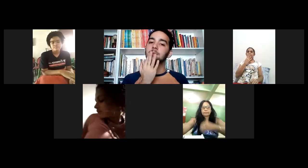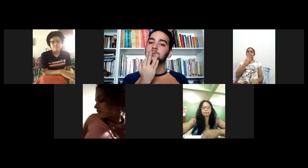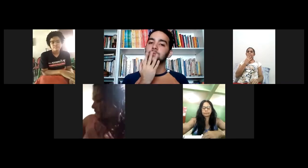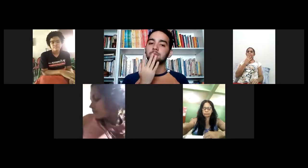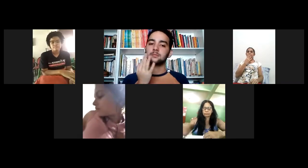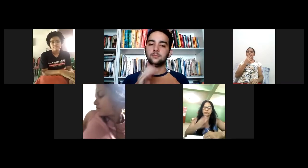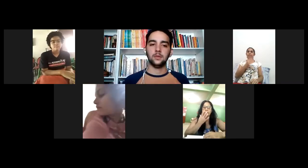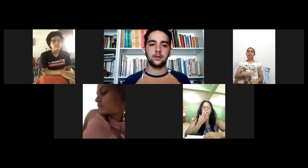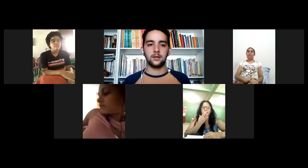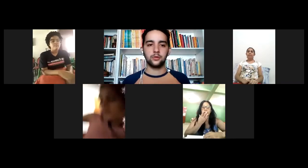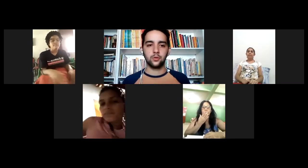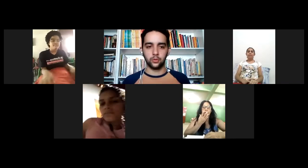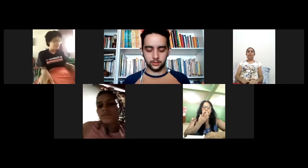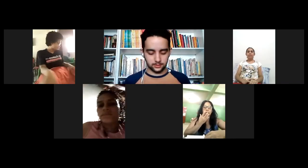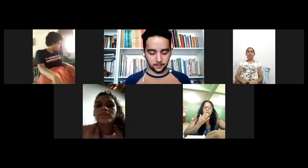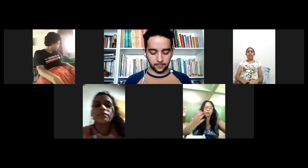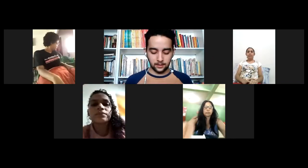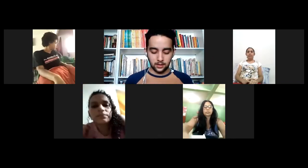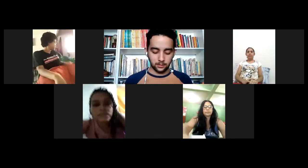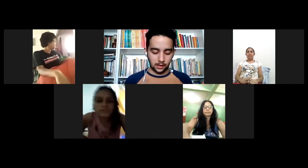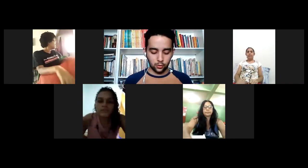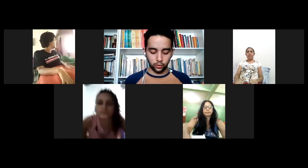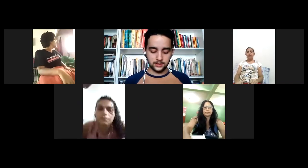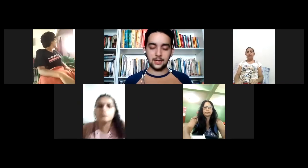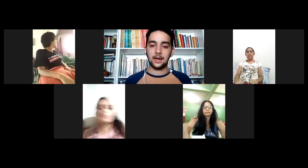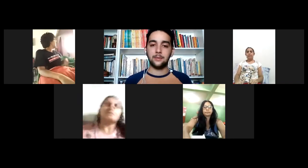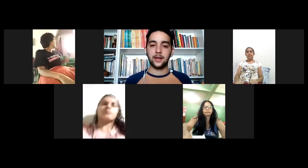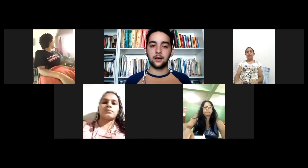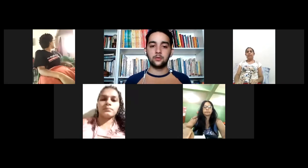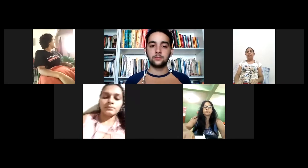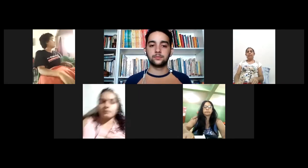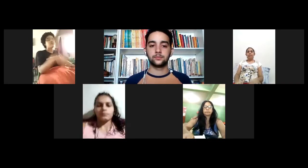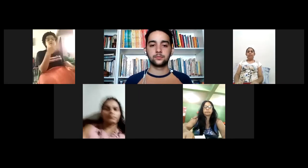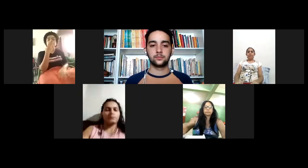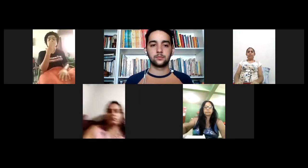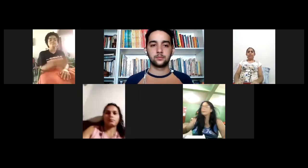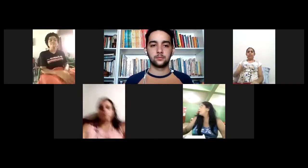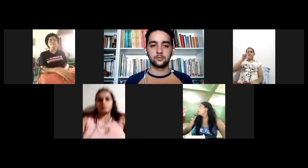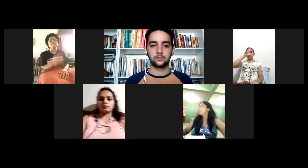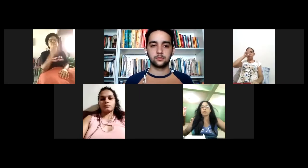Cores. Sinal de cores. Vamos lá, cores. Amarelo,